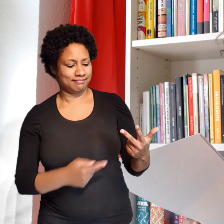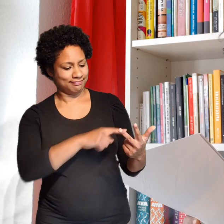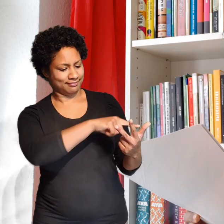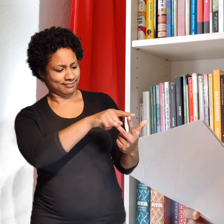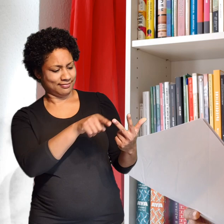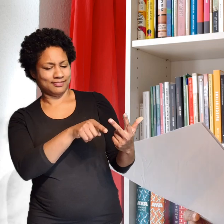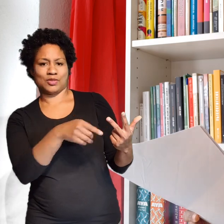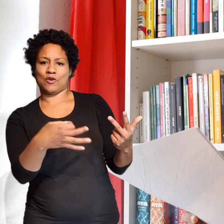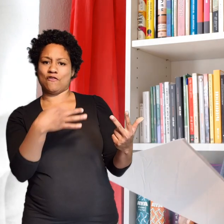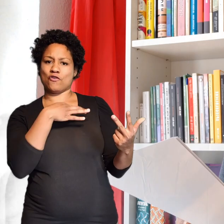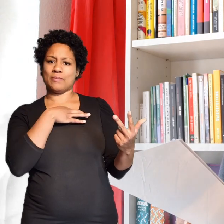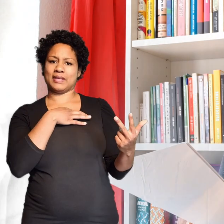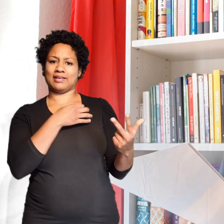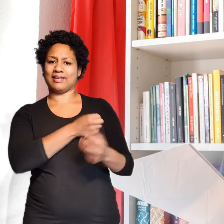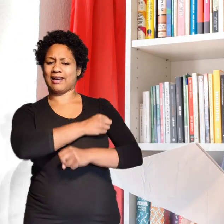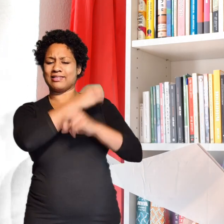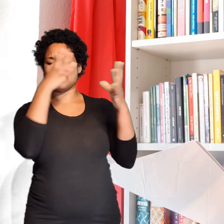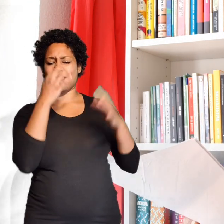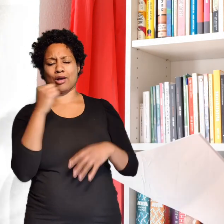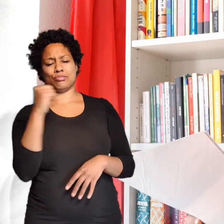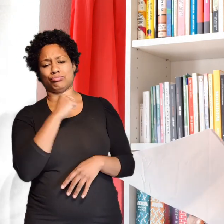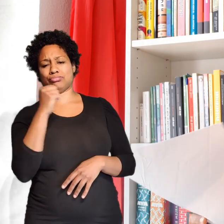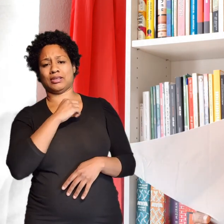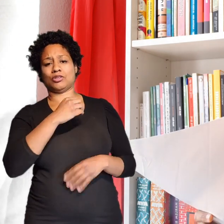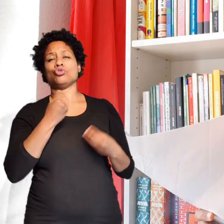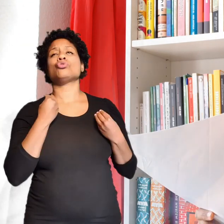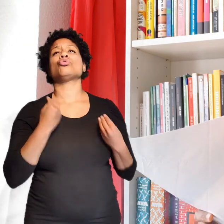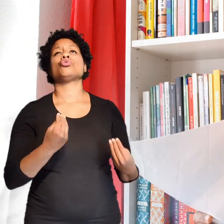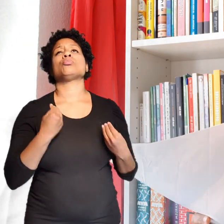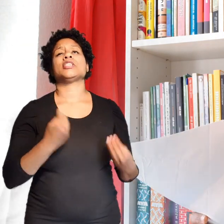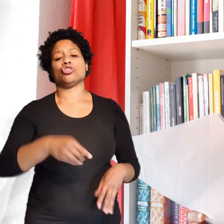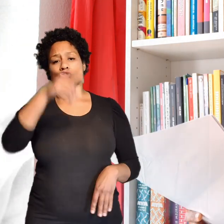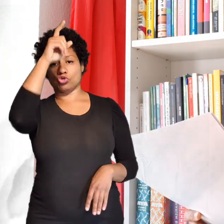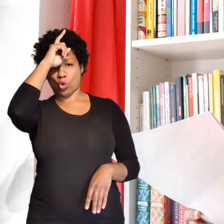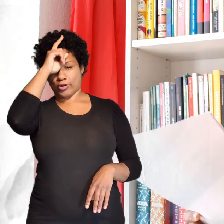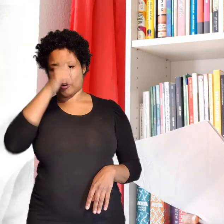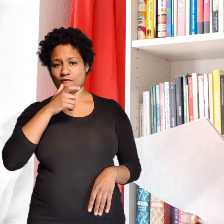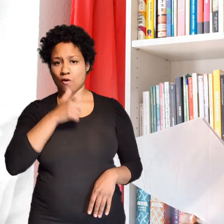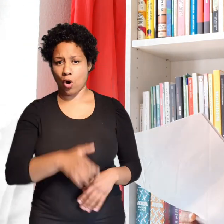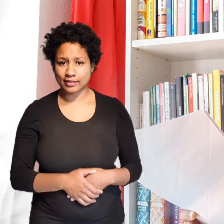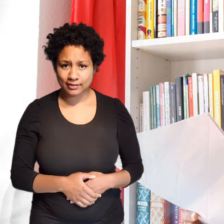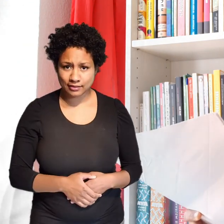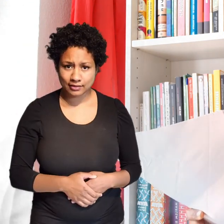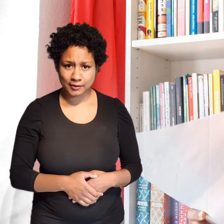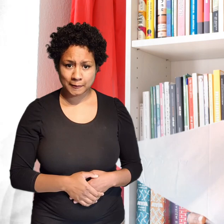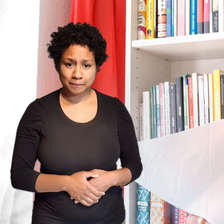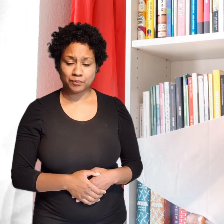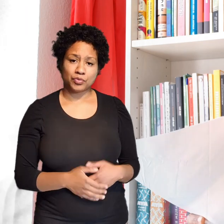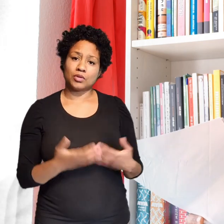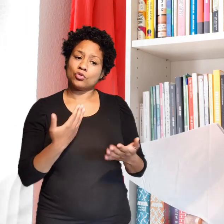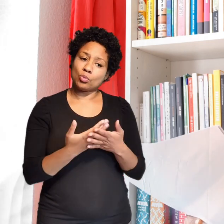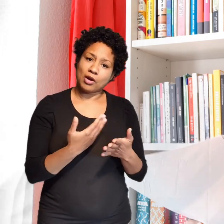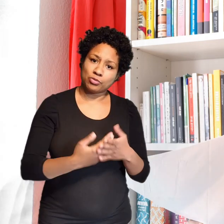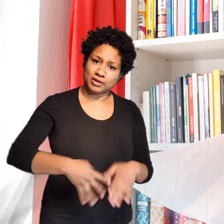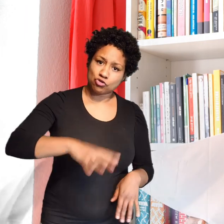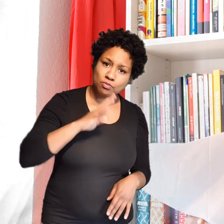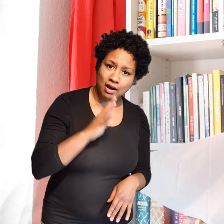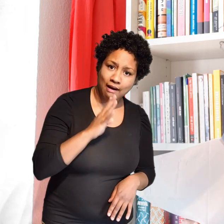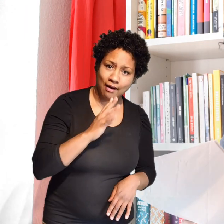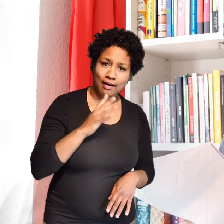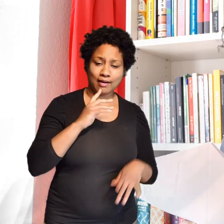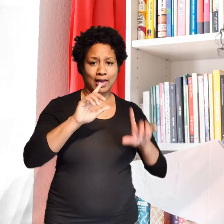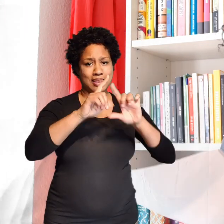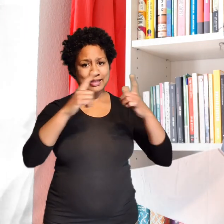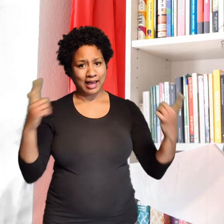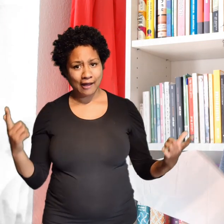nach, eines der deutschesten aller deutschen Verben. Wir dürfen, wenn es um Sprache und Literatur